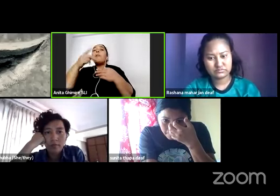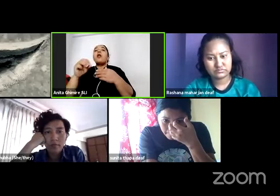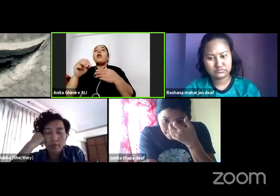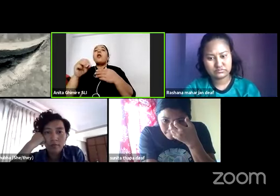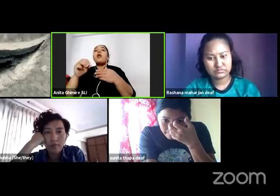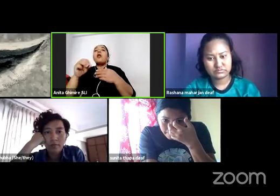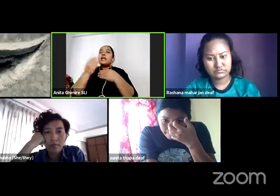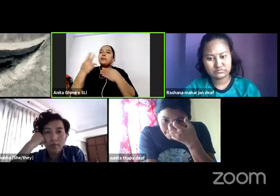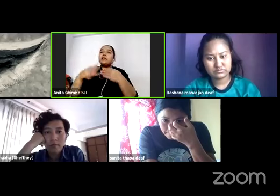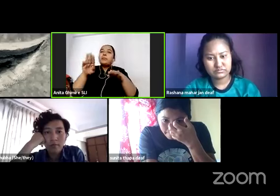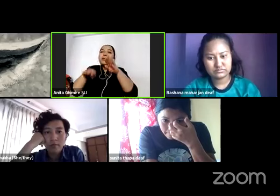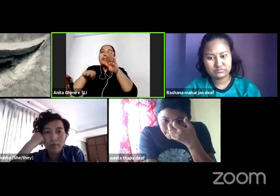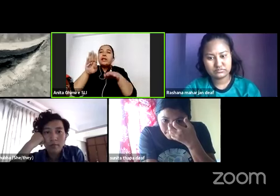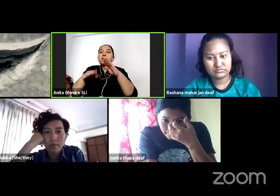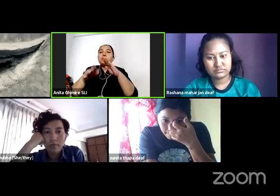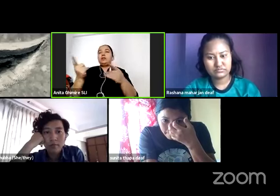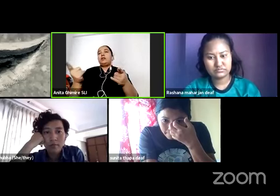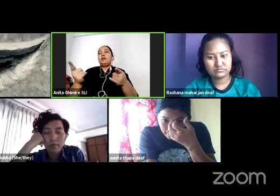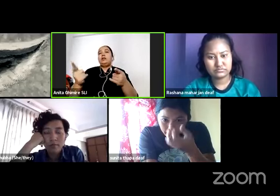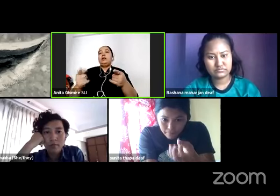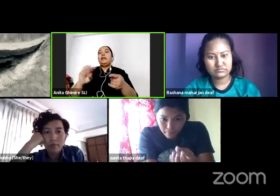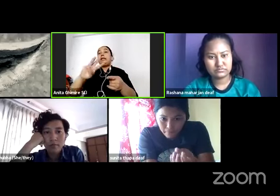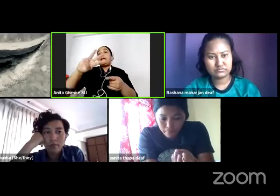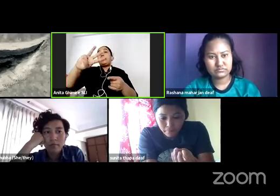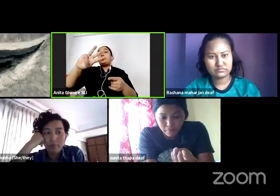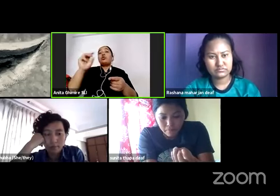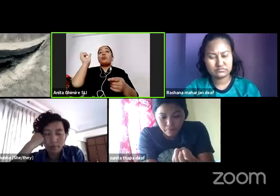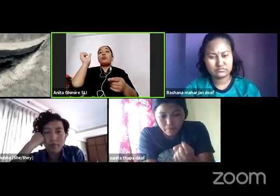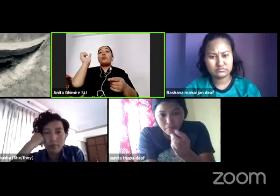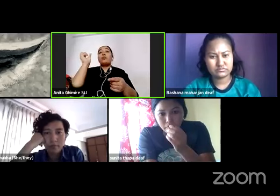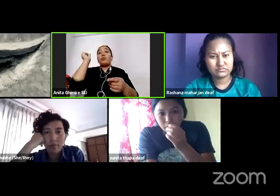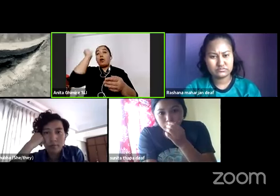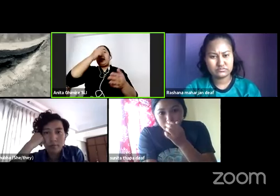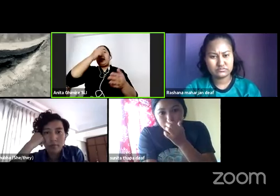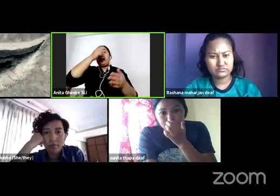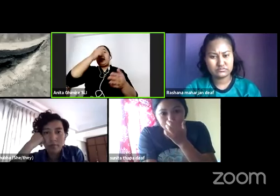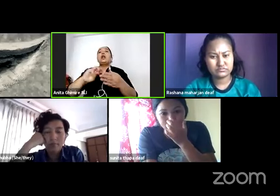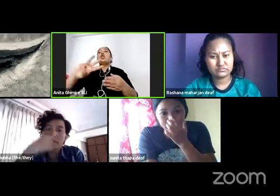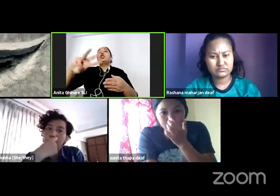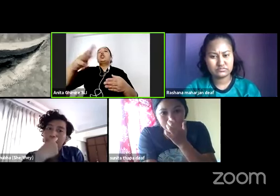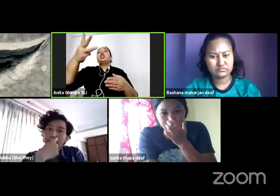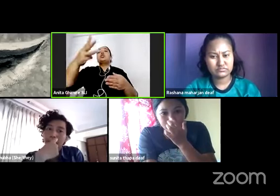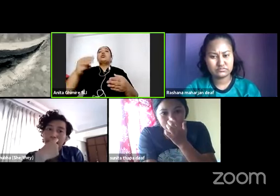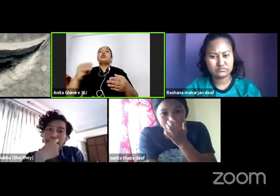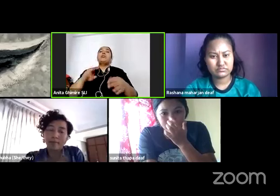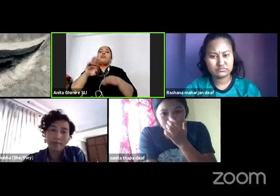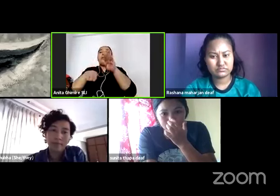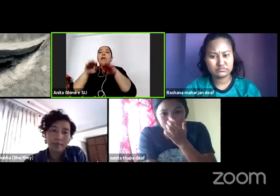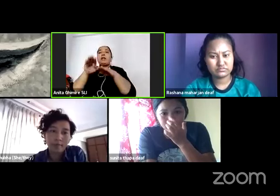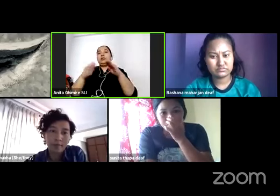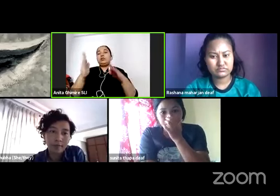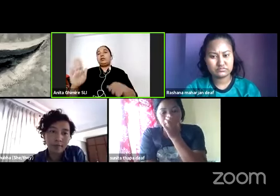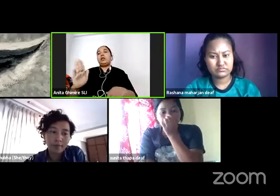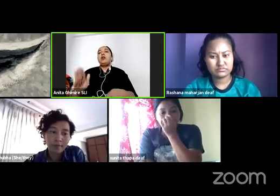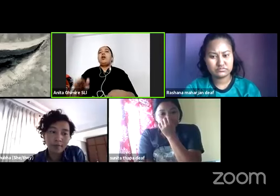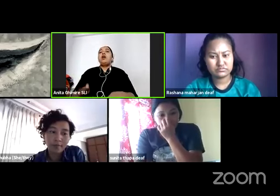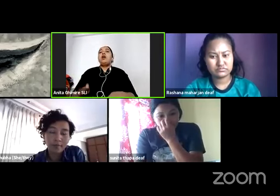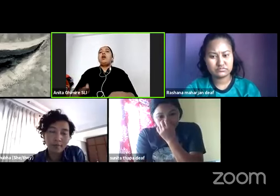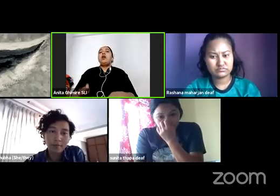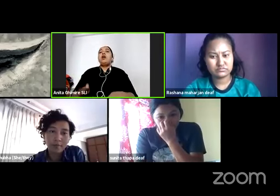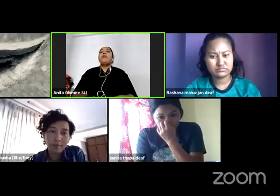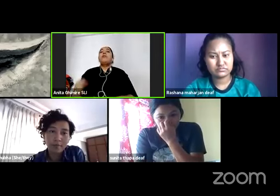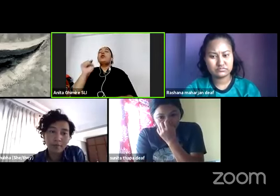हामीले त्यो त्यो चाहिँ त्यसरी बुझ्नुपर्ने चाहिँ हुन्छ. त्यही भएर मेरो एकदम अर्गनाइजरसँग र शुभजीसँग एकदमै रिक्वेस्ट, यो हाम्रो